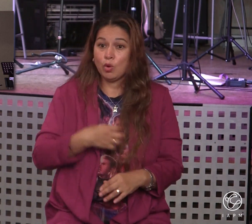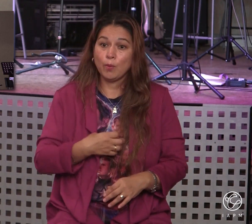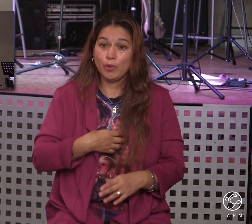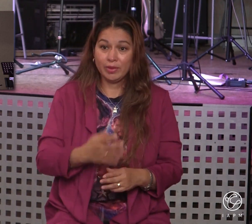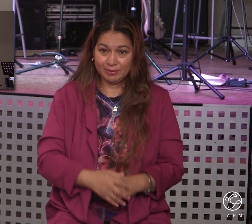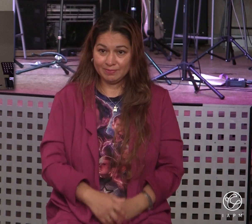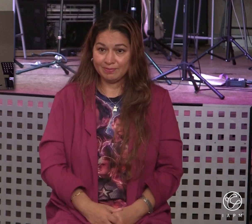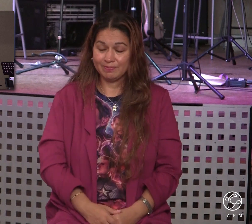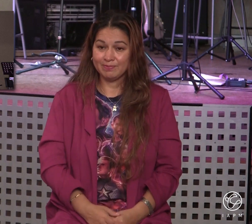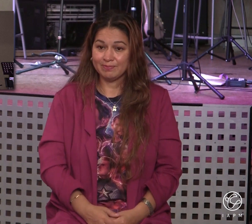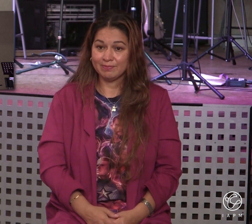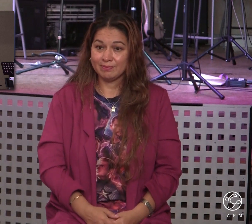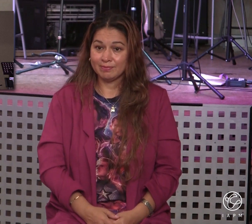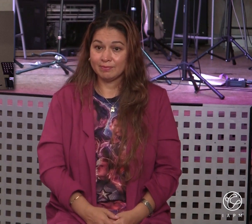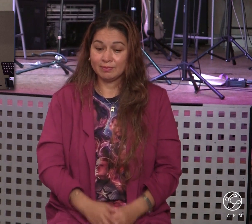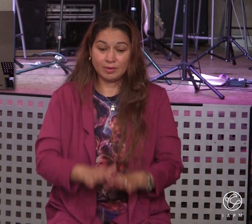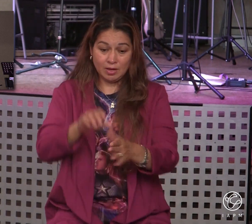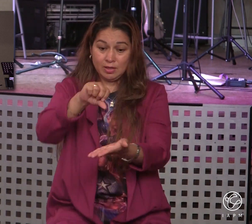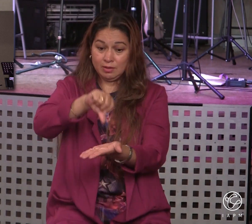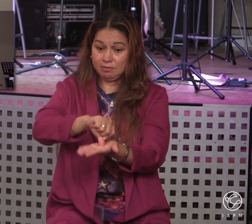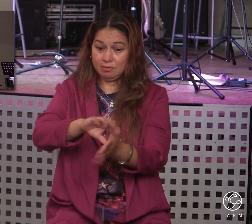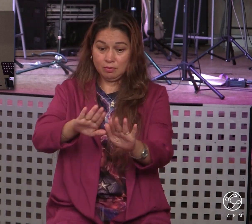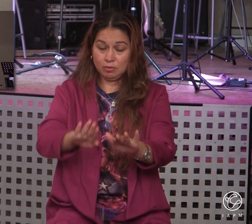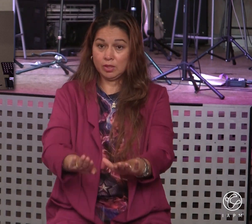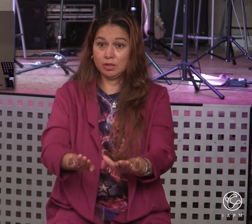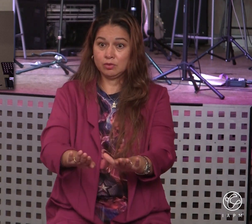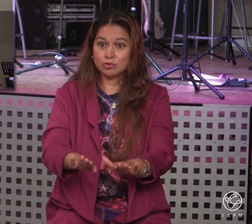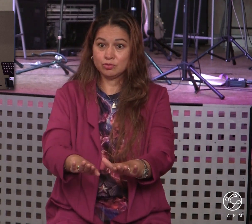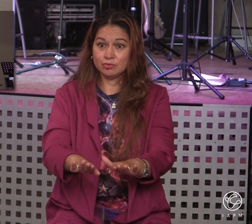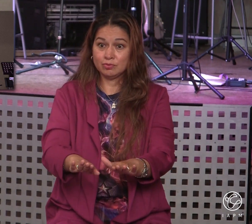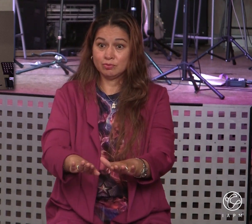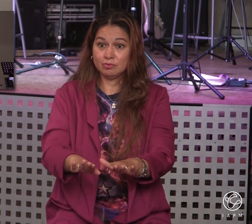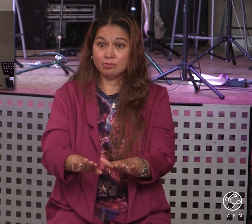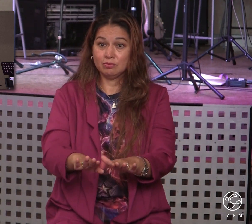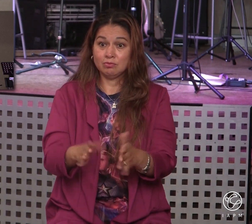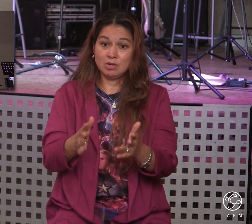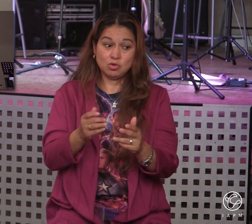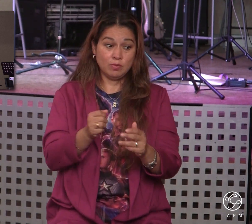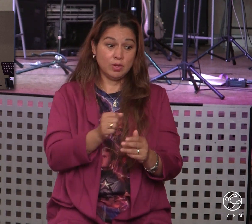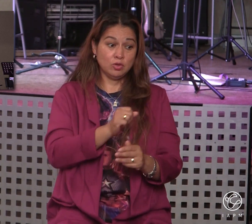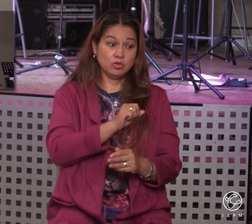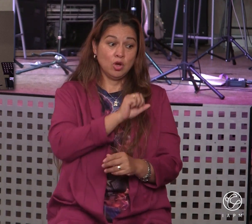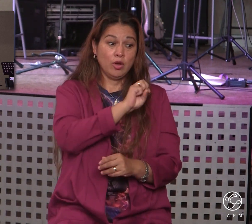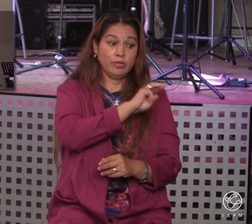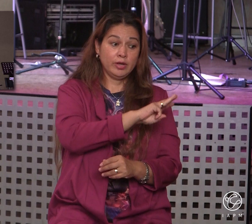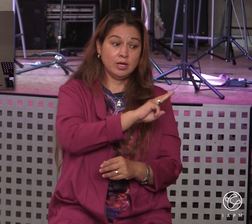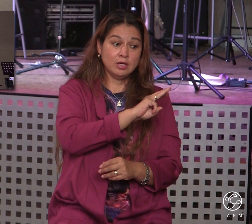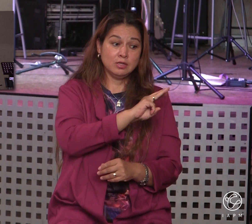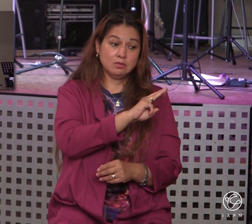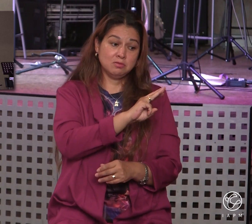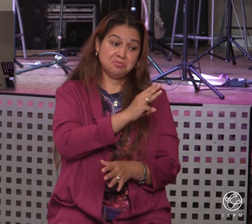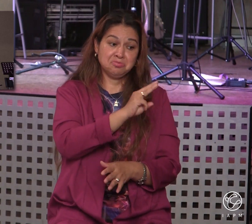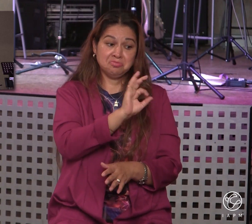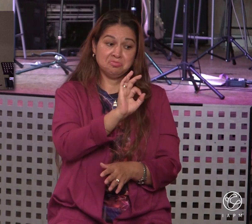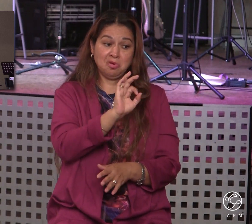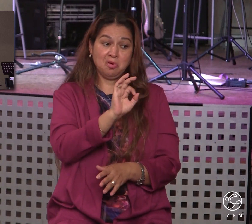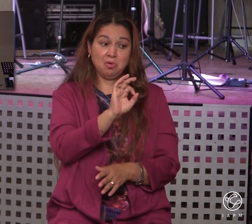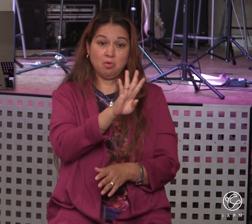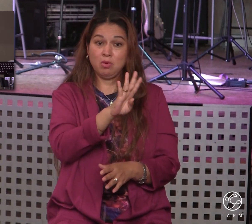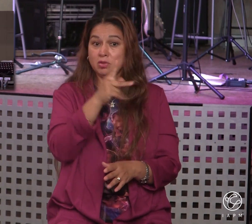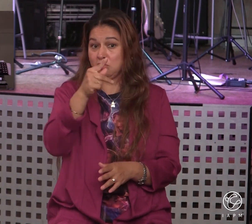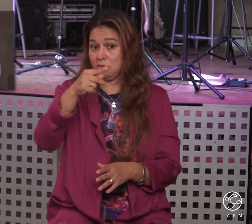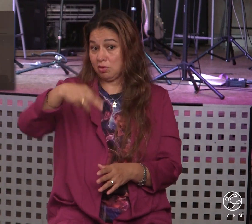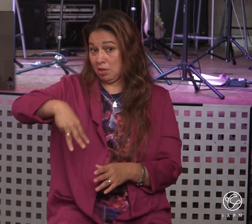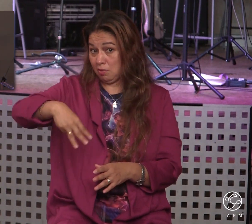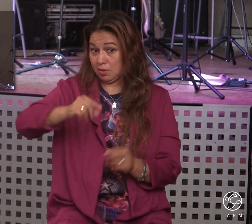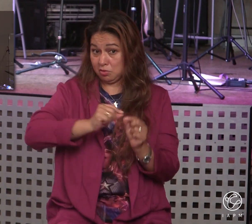Y fíjate, están en un punto, normalmente el lago de Genesaret o Mar de